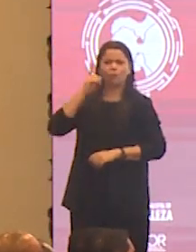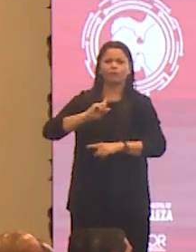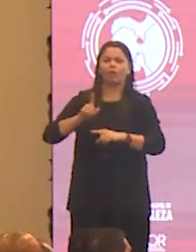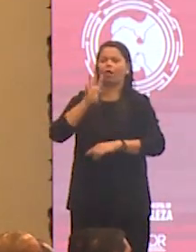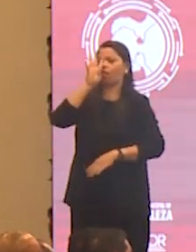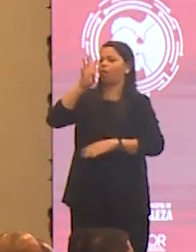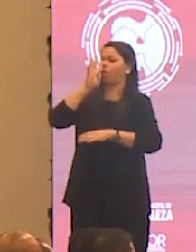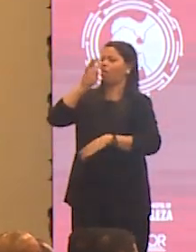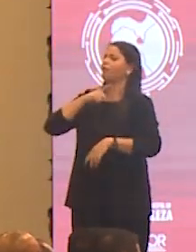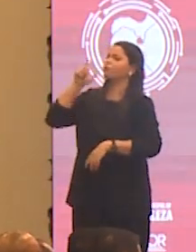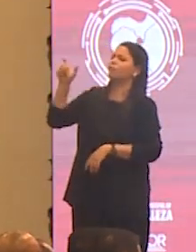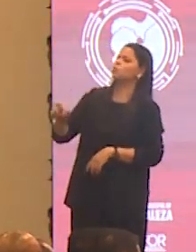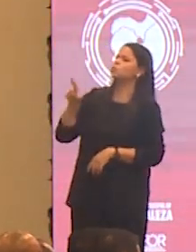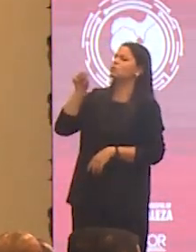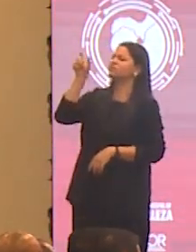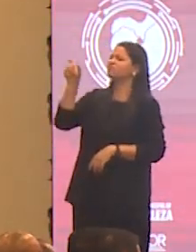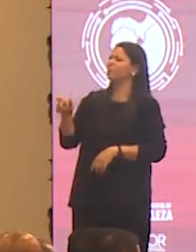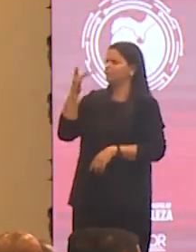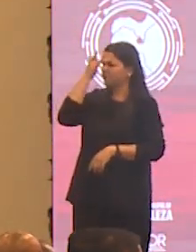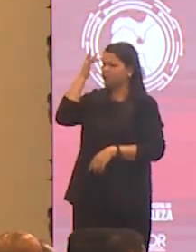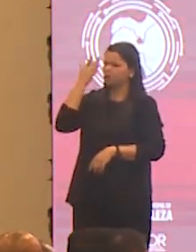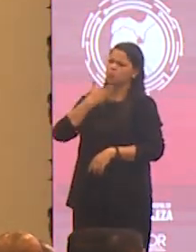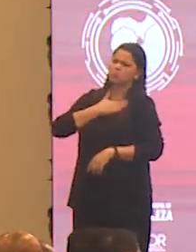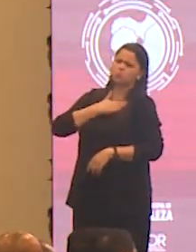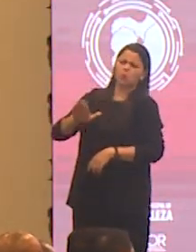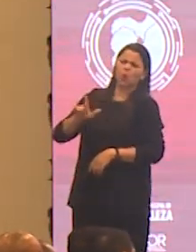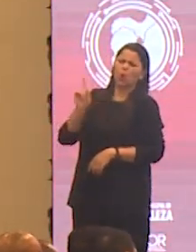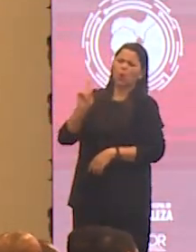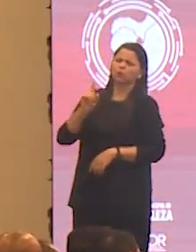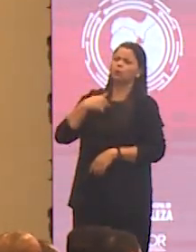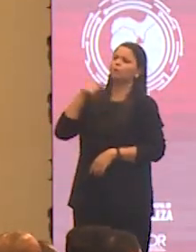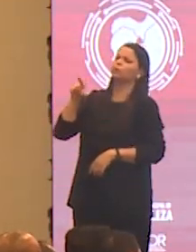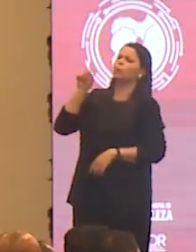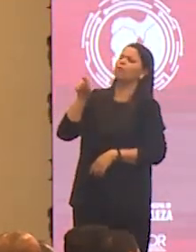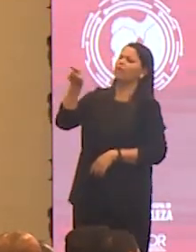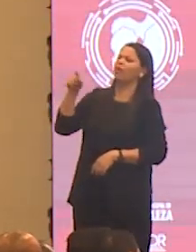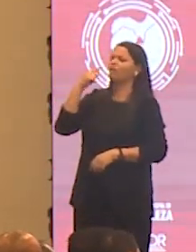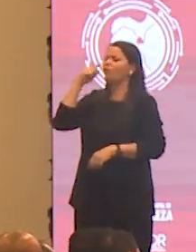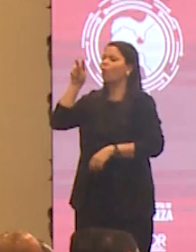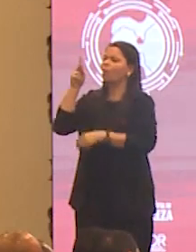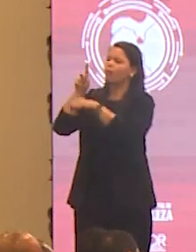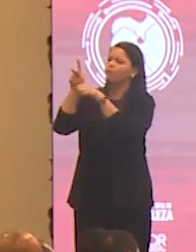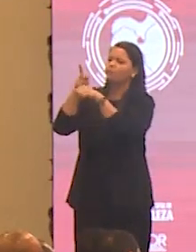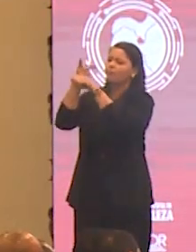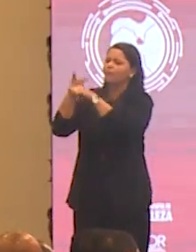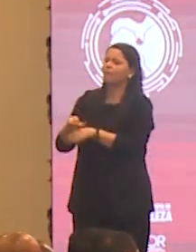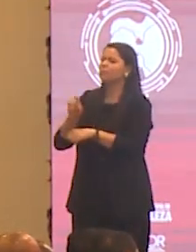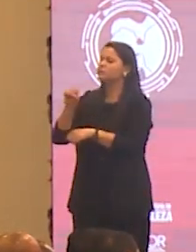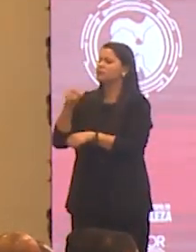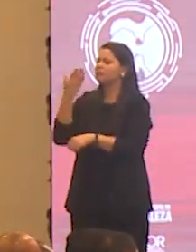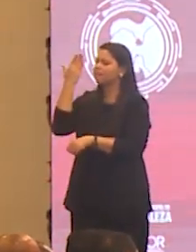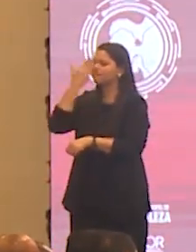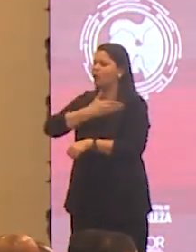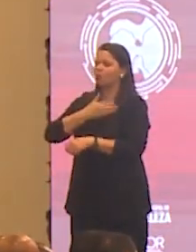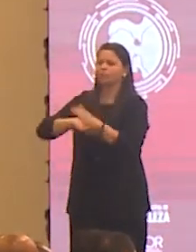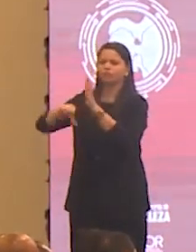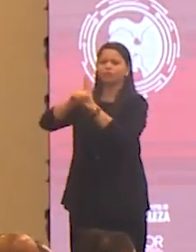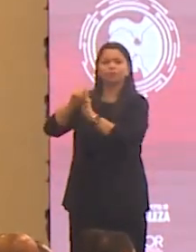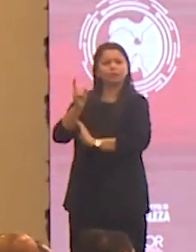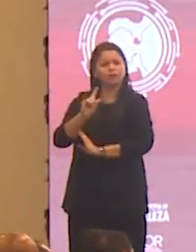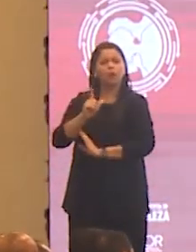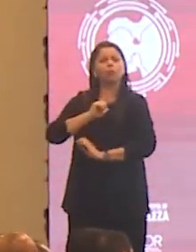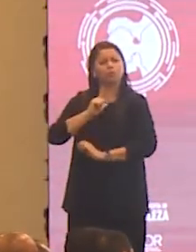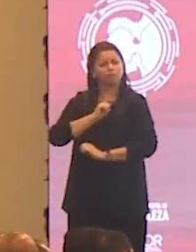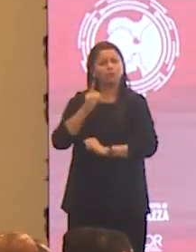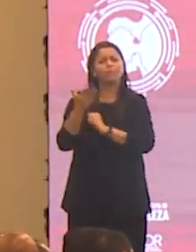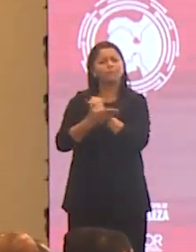aleatoriamente. Não, eu não gosto daquele cidadão ali, eu vou olhar se ele tem alguma prova de crime. Não, havia fundadas razões. E